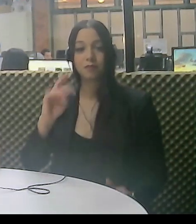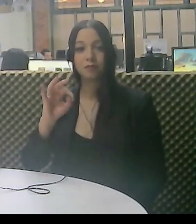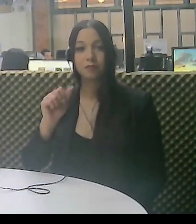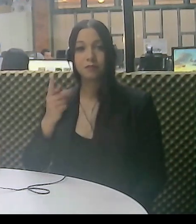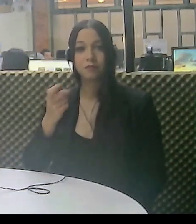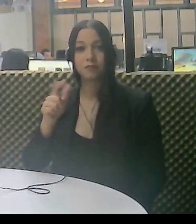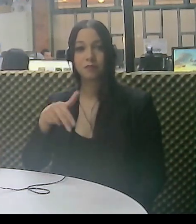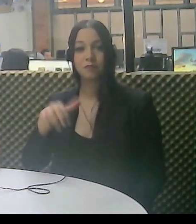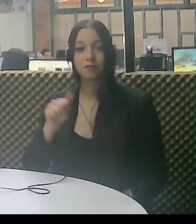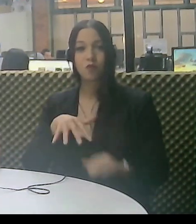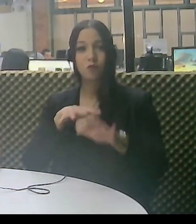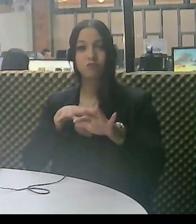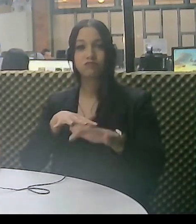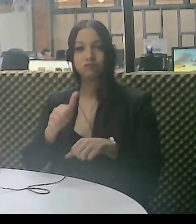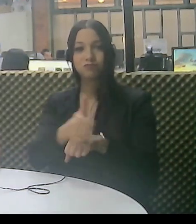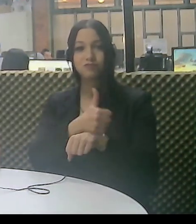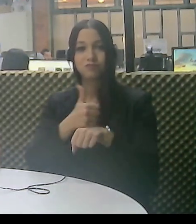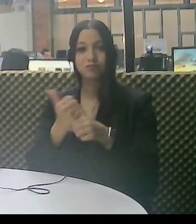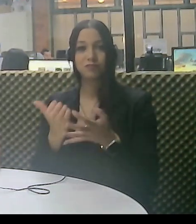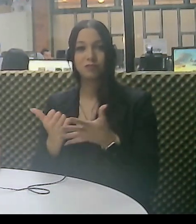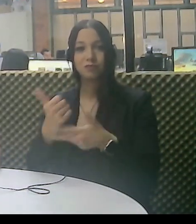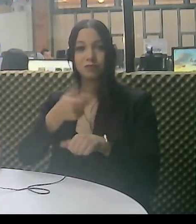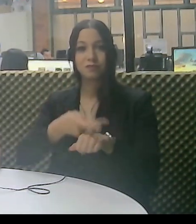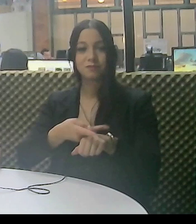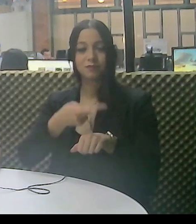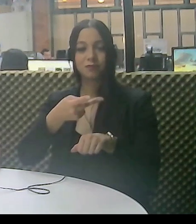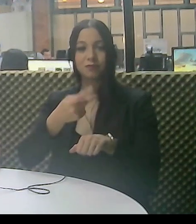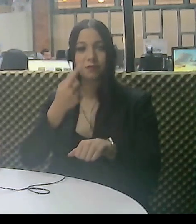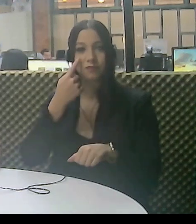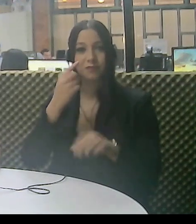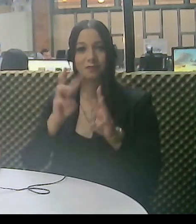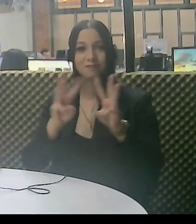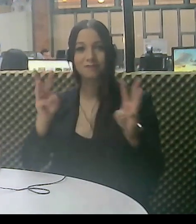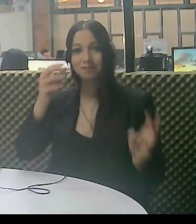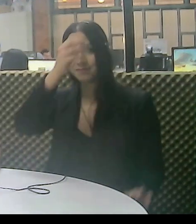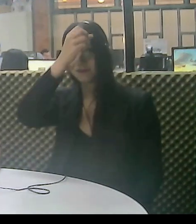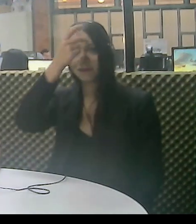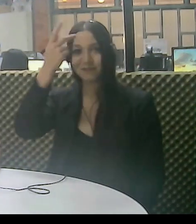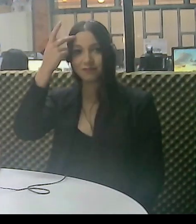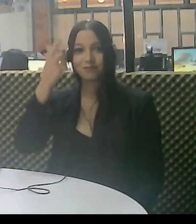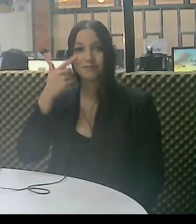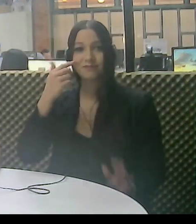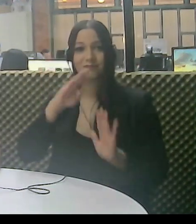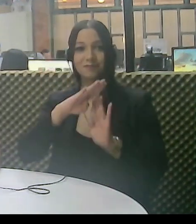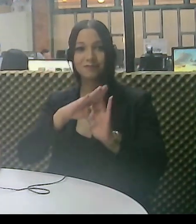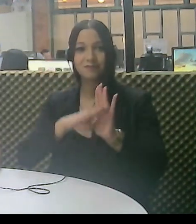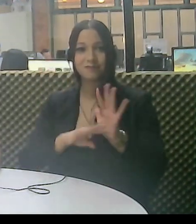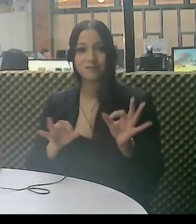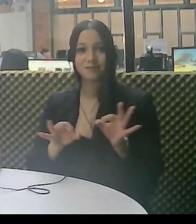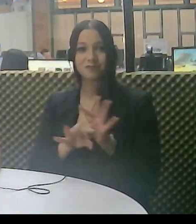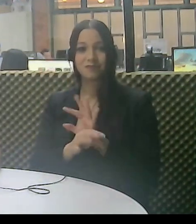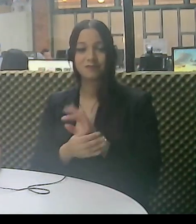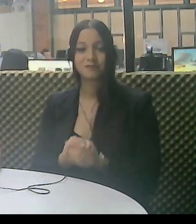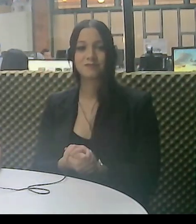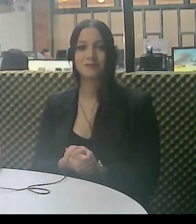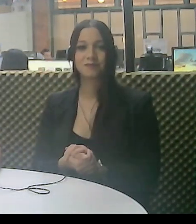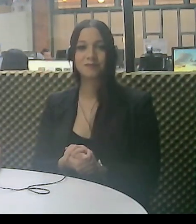com o desfile das campeãs. Acesse o portal da Prefeitura de Uberlândia e confira a programação completa.